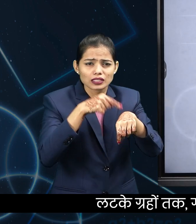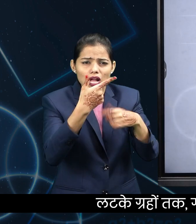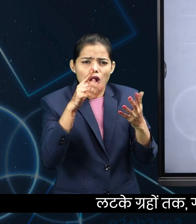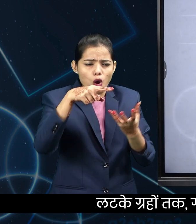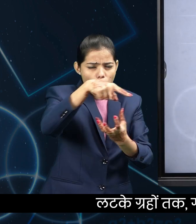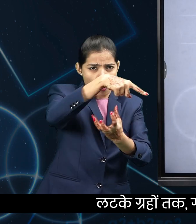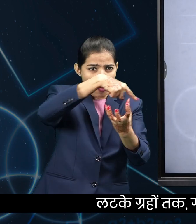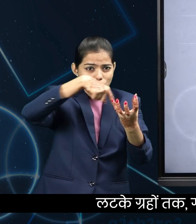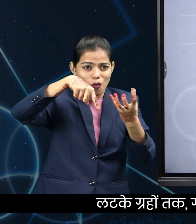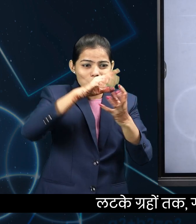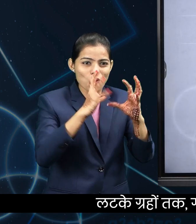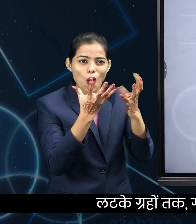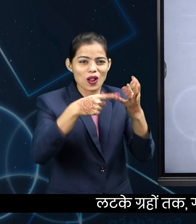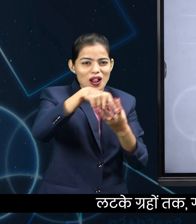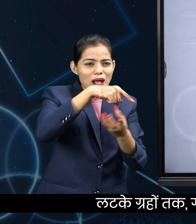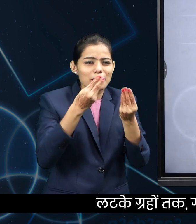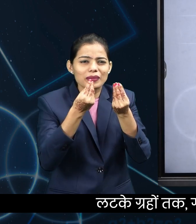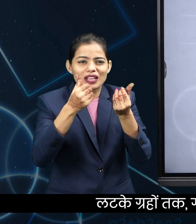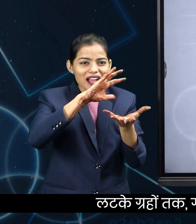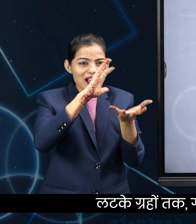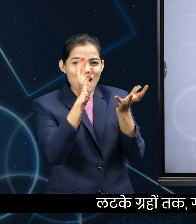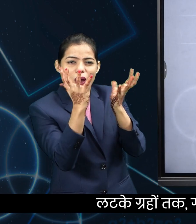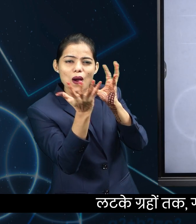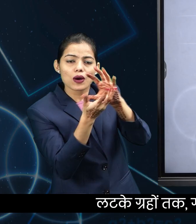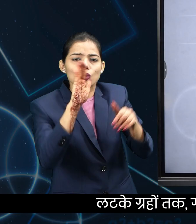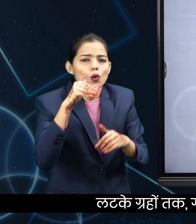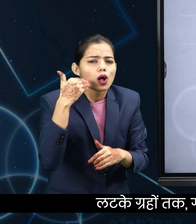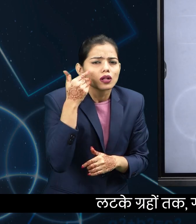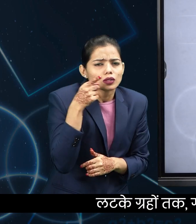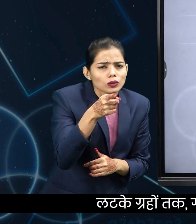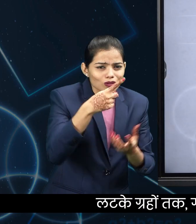में और उससे परे हर जगह हैं।